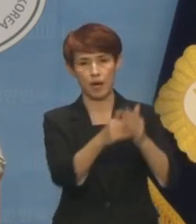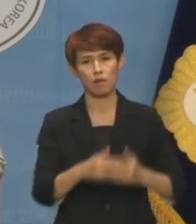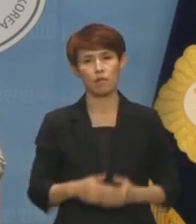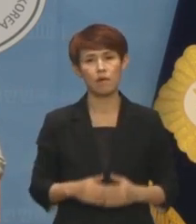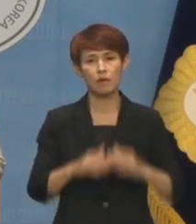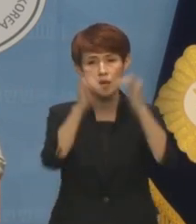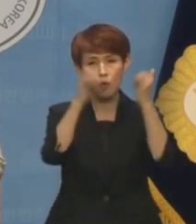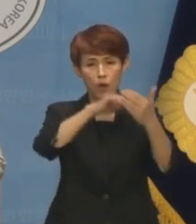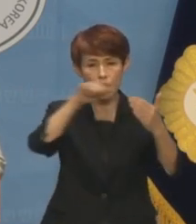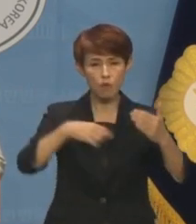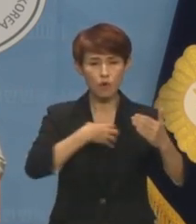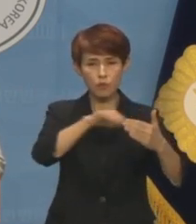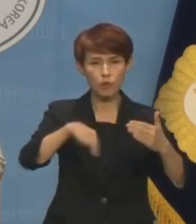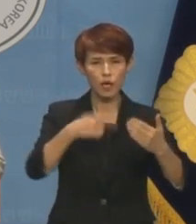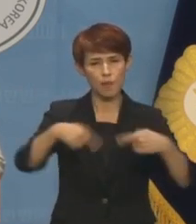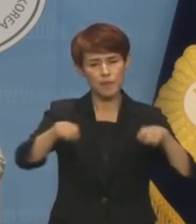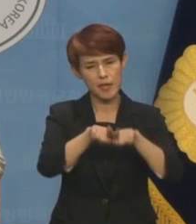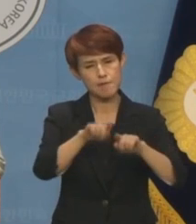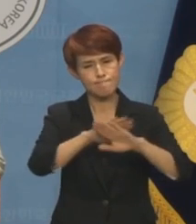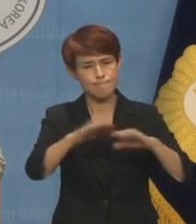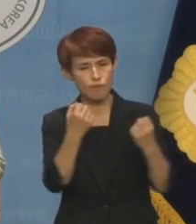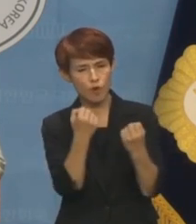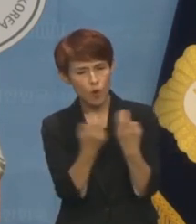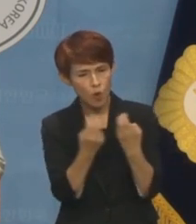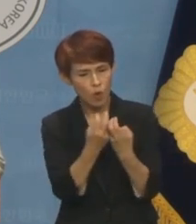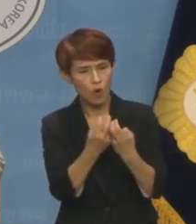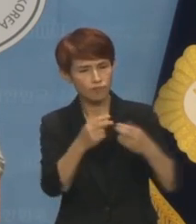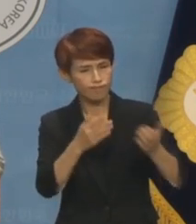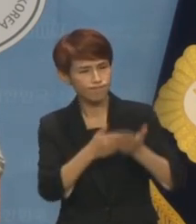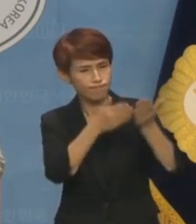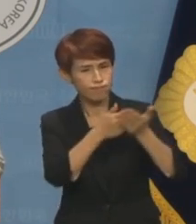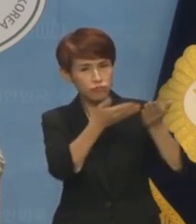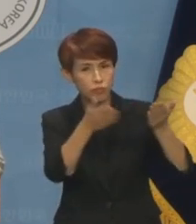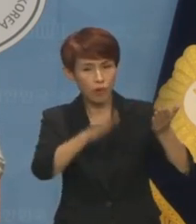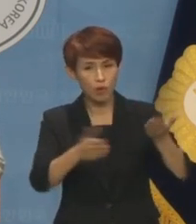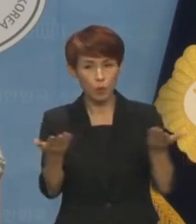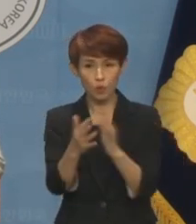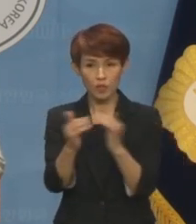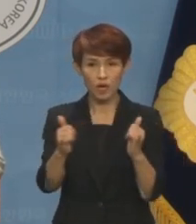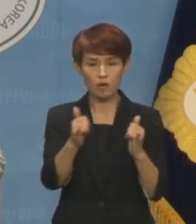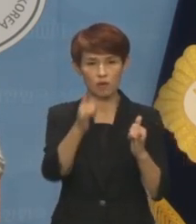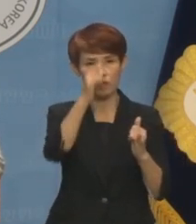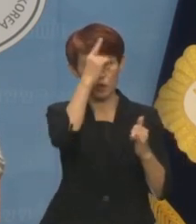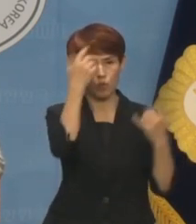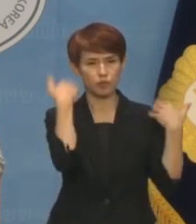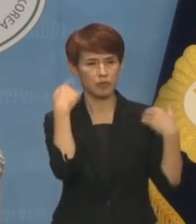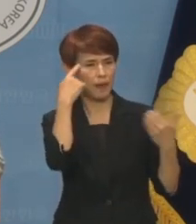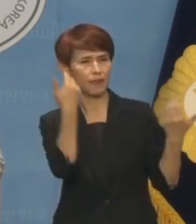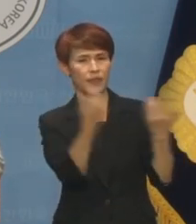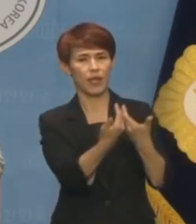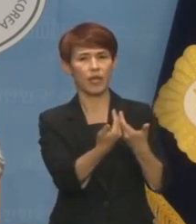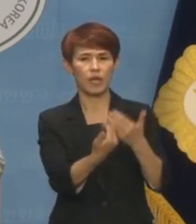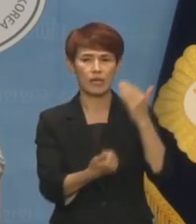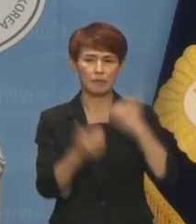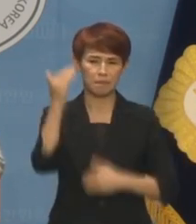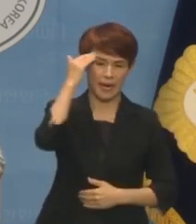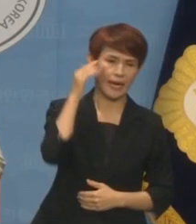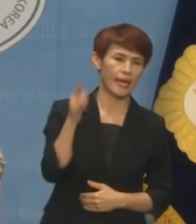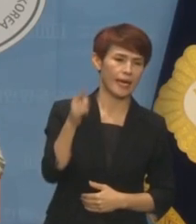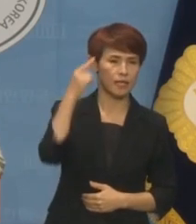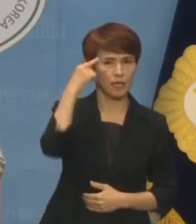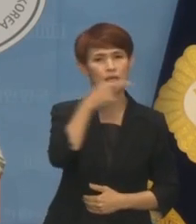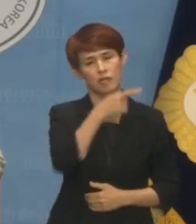속에 함께 대안을 만들어가자고 제안했지만 노동자들은 정부 정책에 반대만 하는 걸림돌로 여길